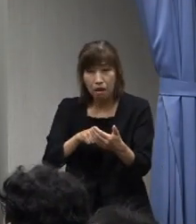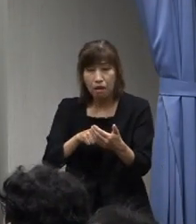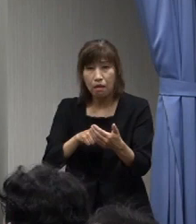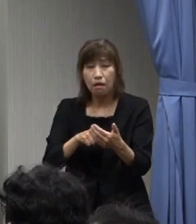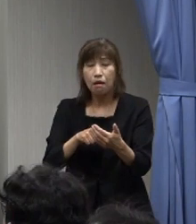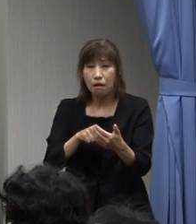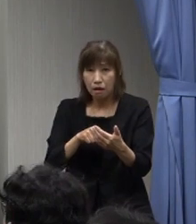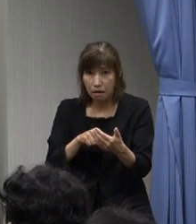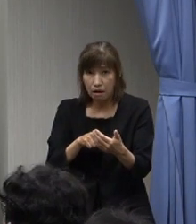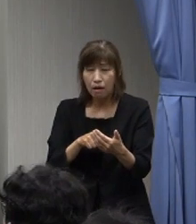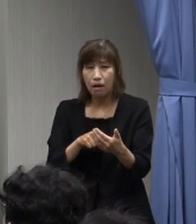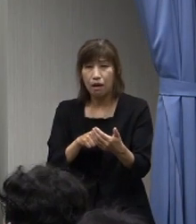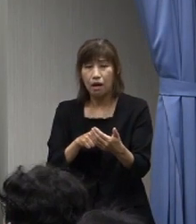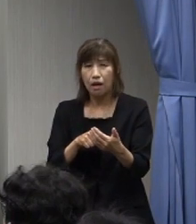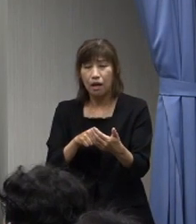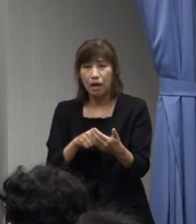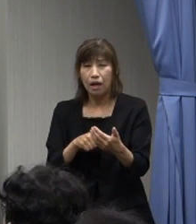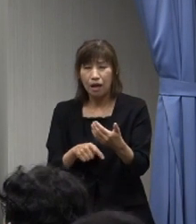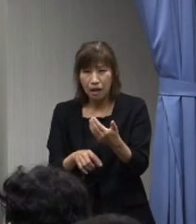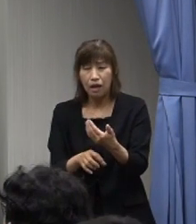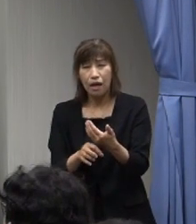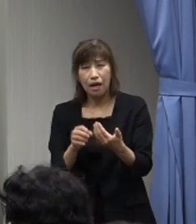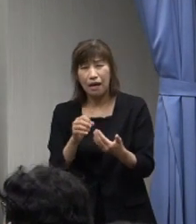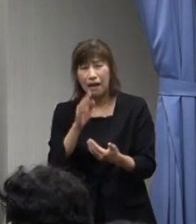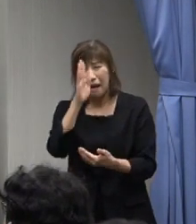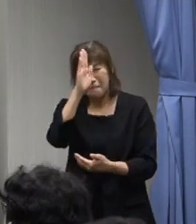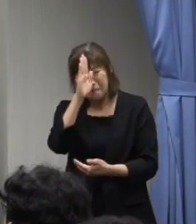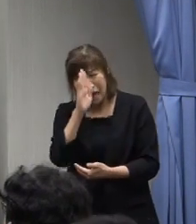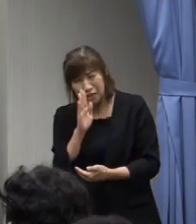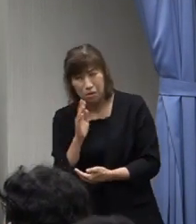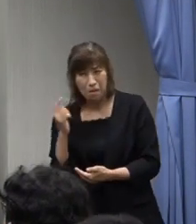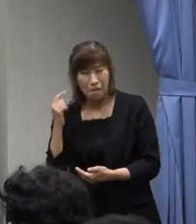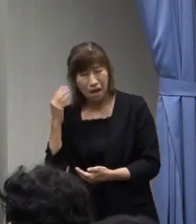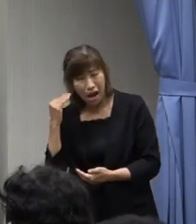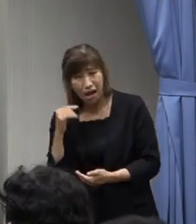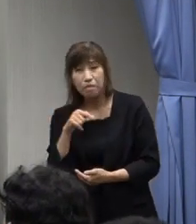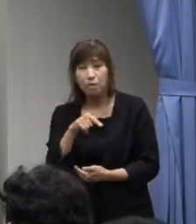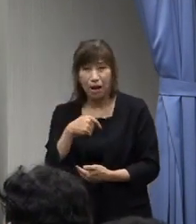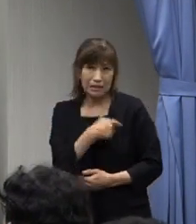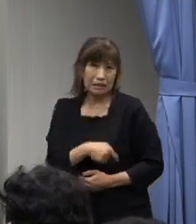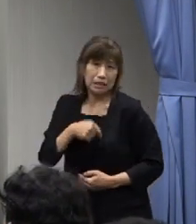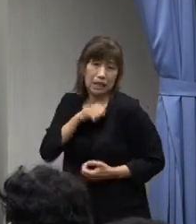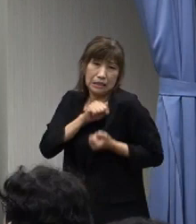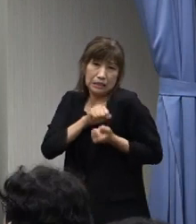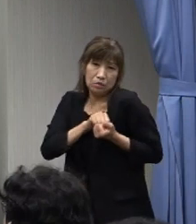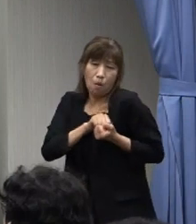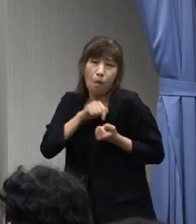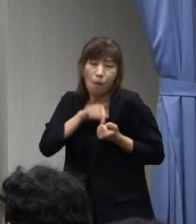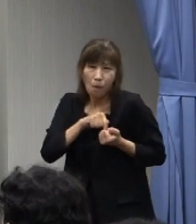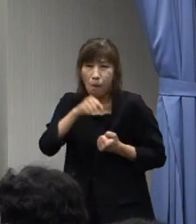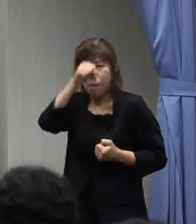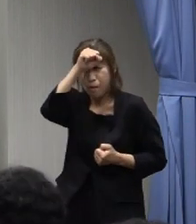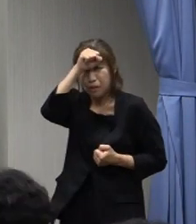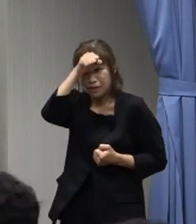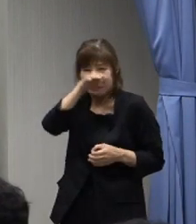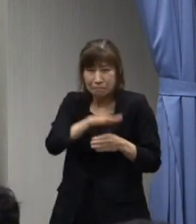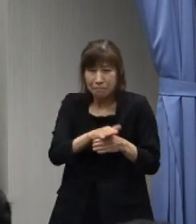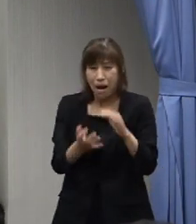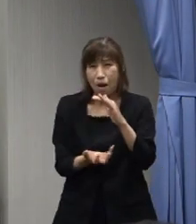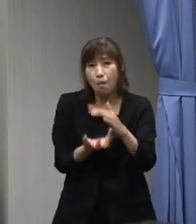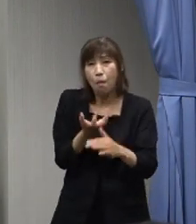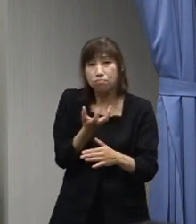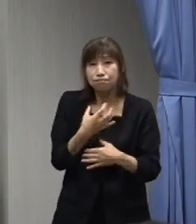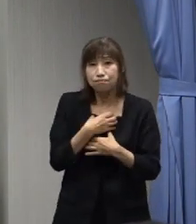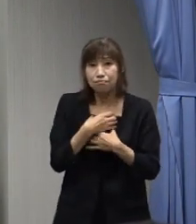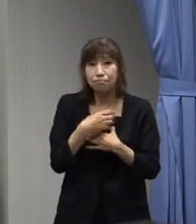出生時にですね、難聴であったり心疾患等の障害が発生することがあります。ですので、